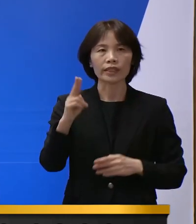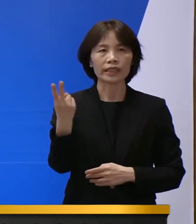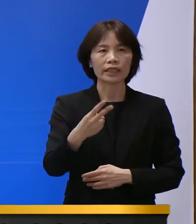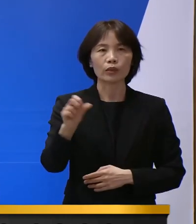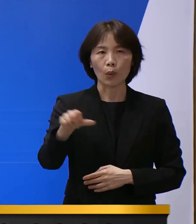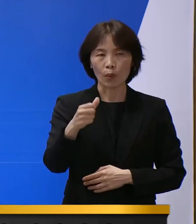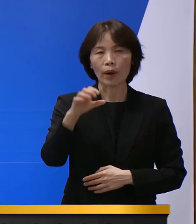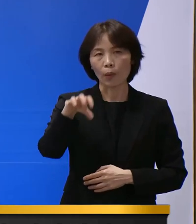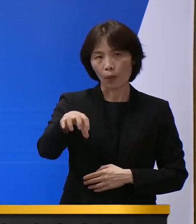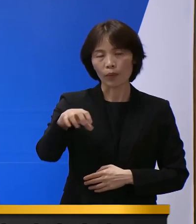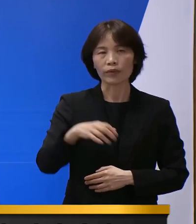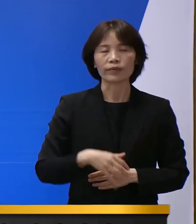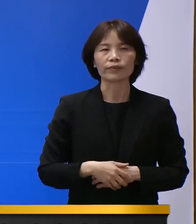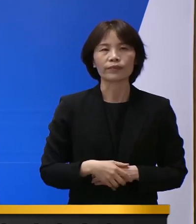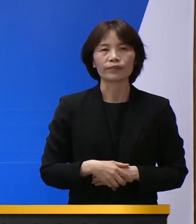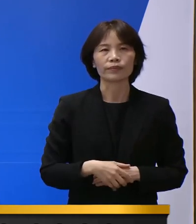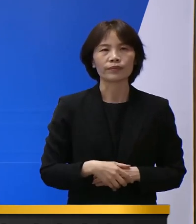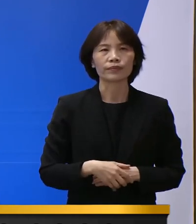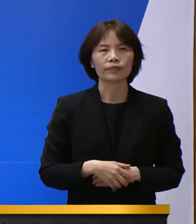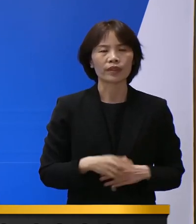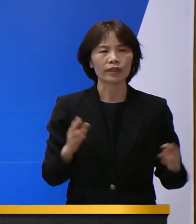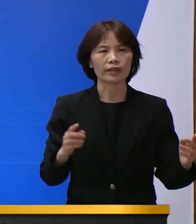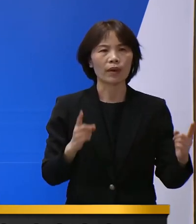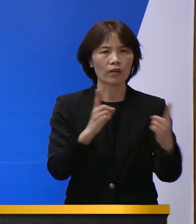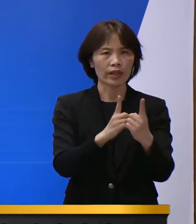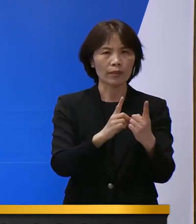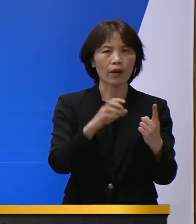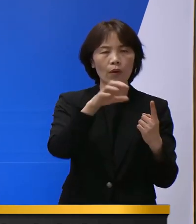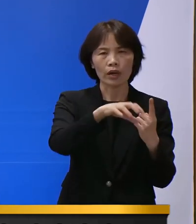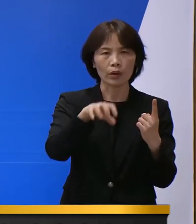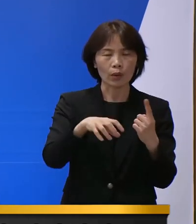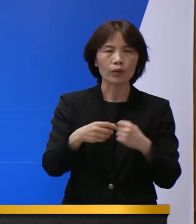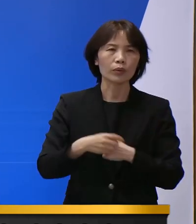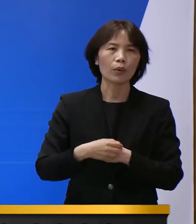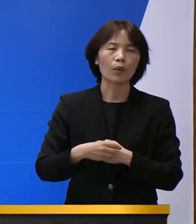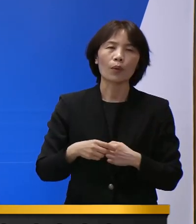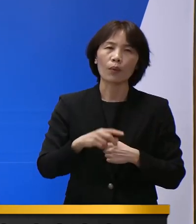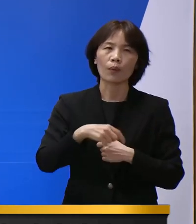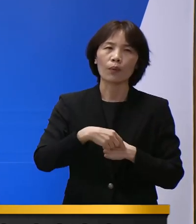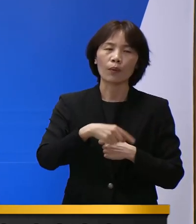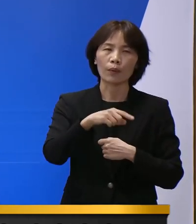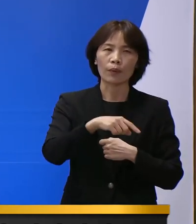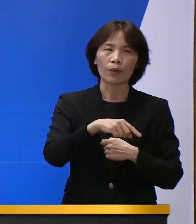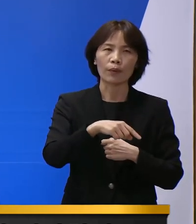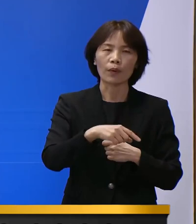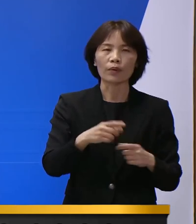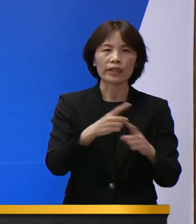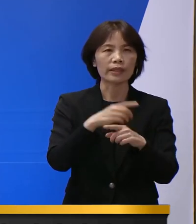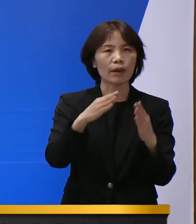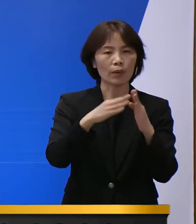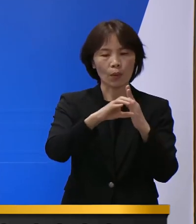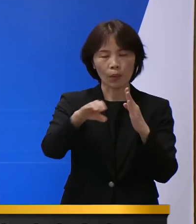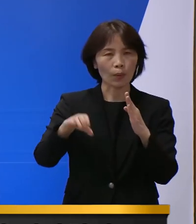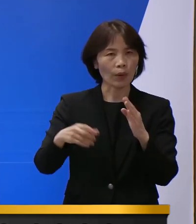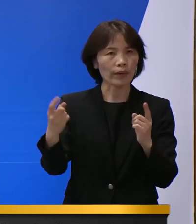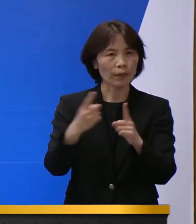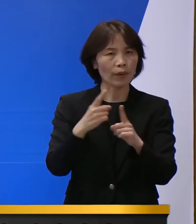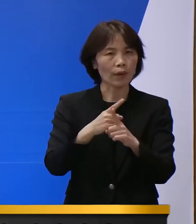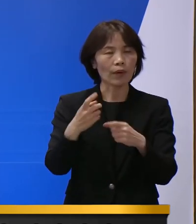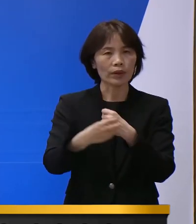2,504개소입니다. 그리고 확진자 대명시 진료가 가능한 재택치료 외래진료센터는 27개소가 추가되어